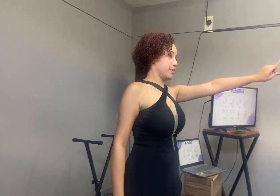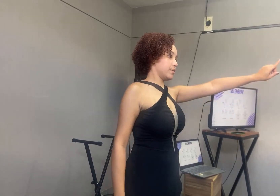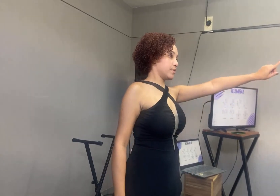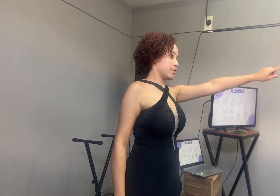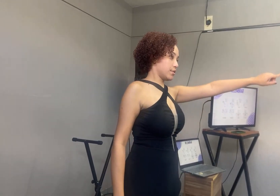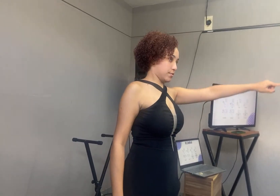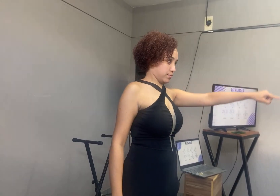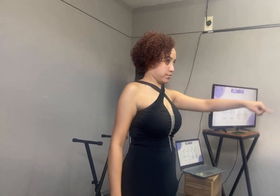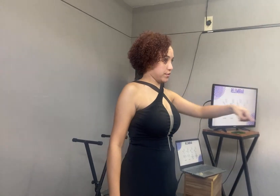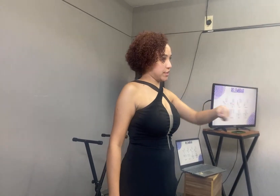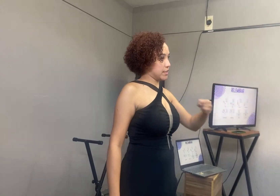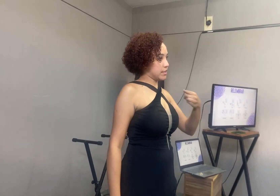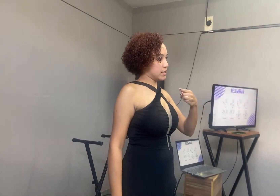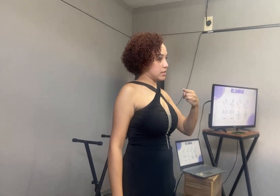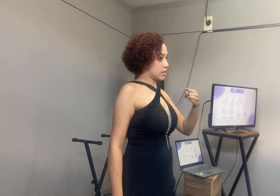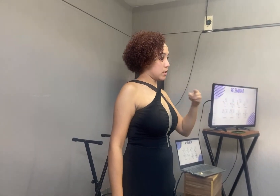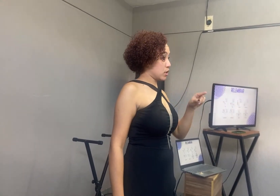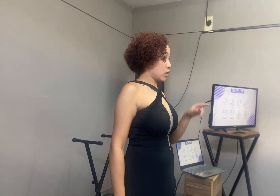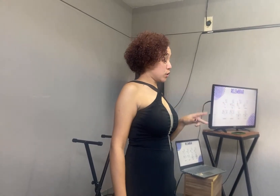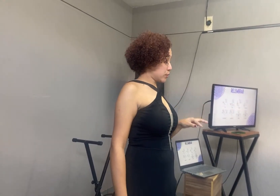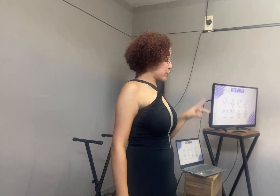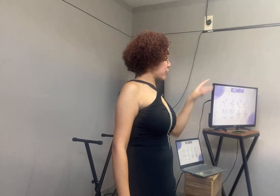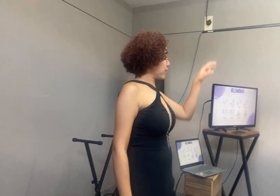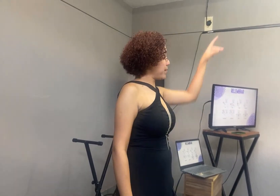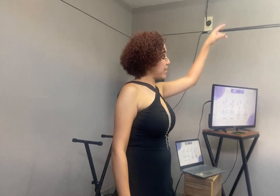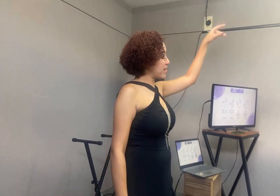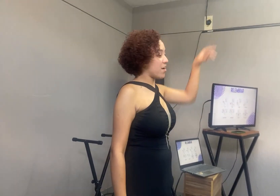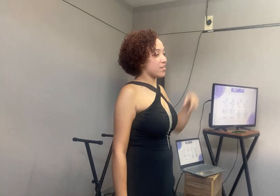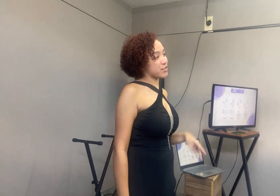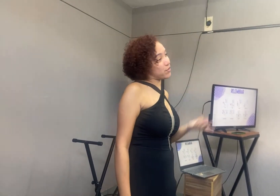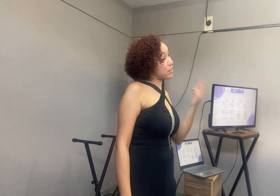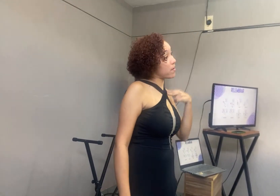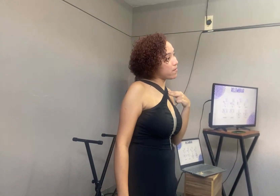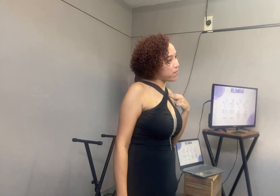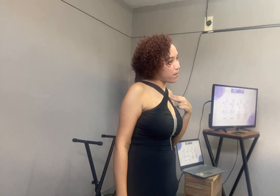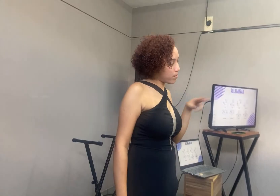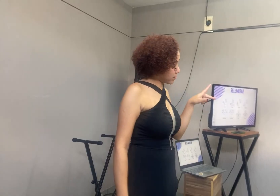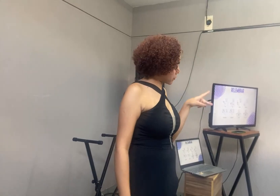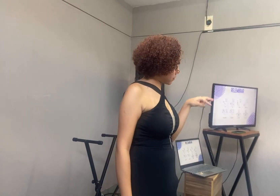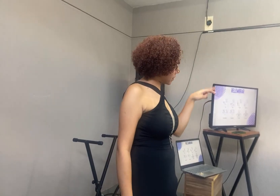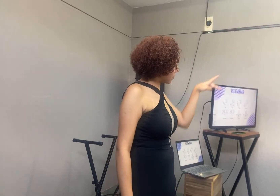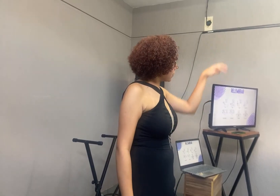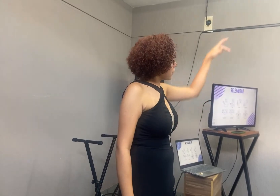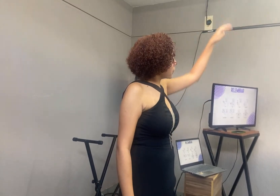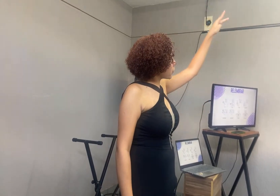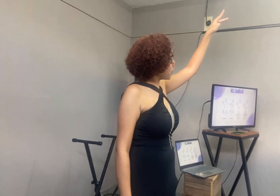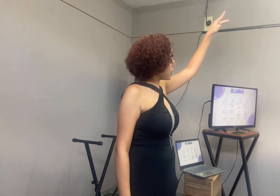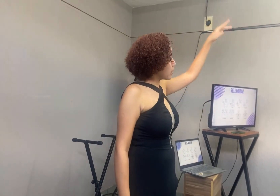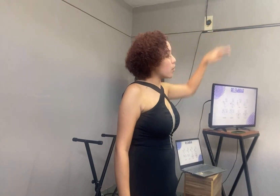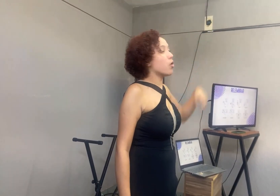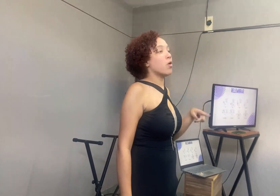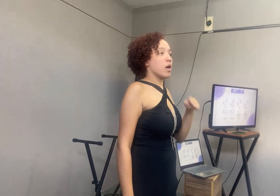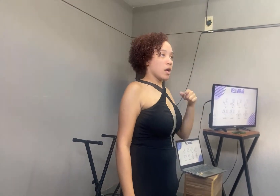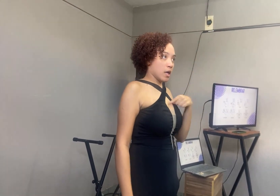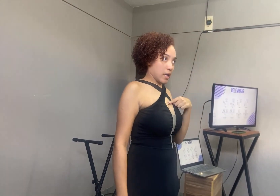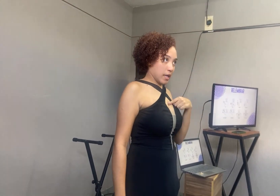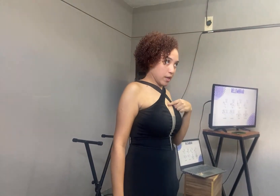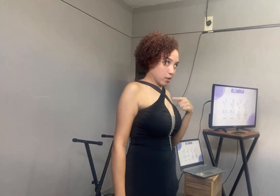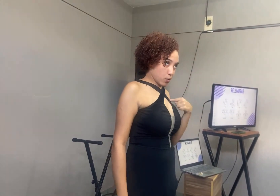Ir, vir, subir, ó. Se você for subir, ou